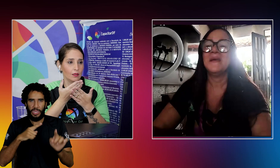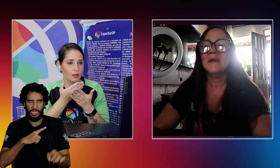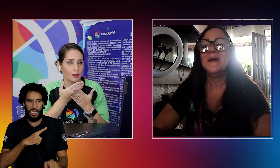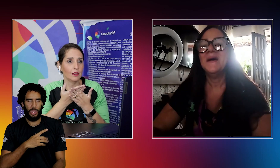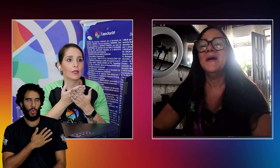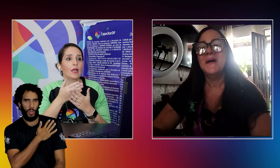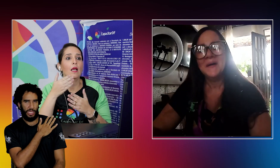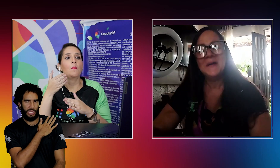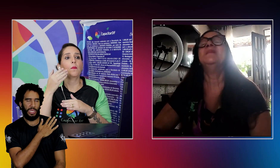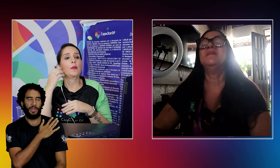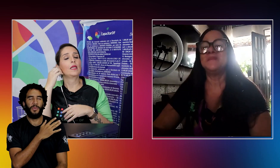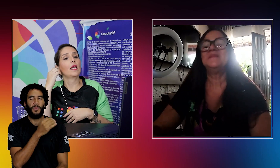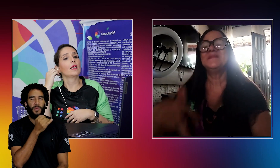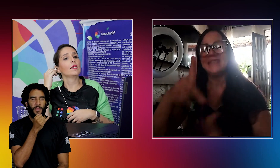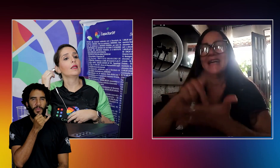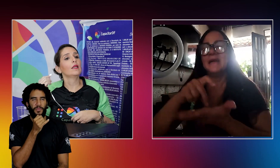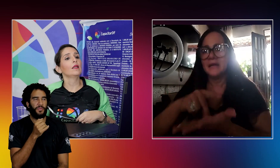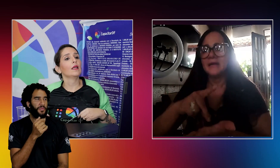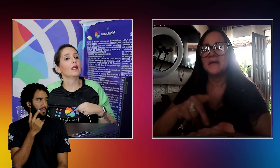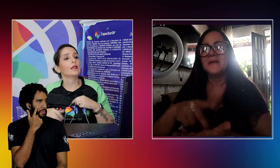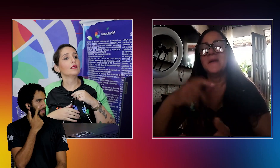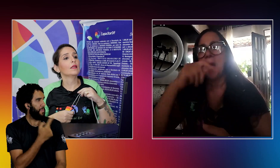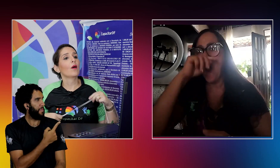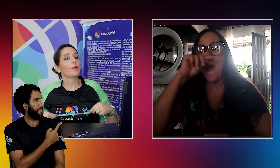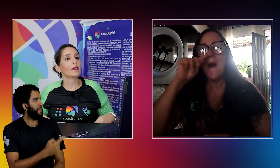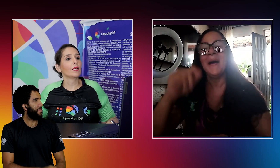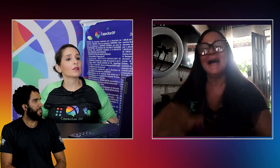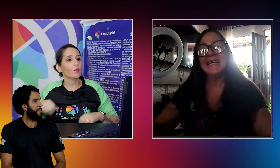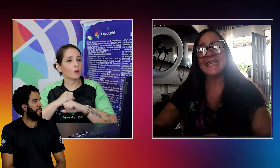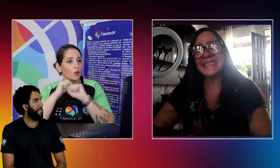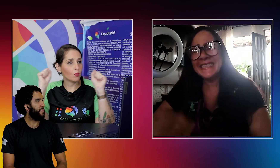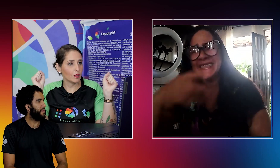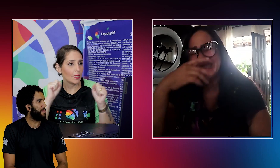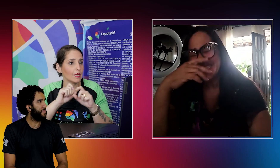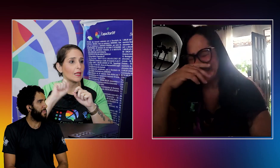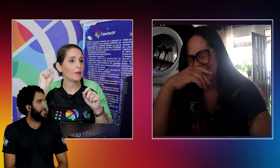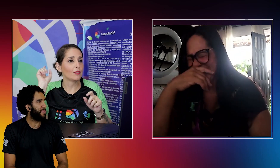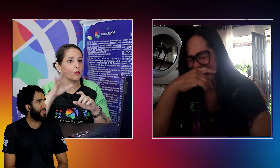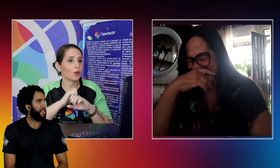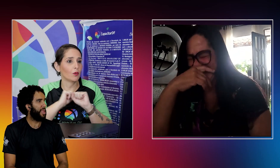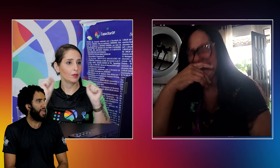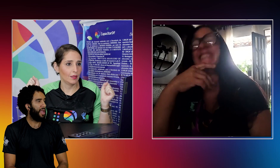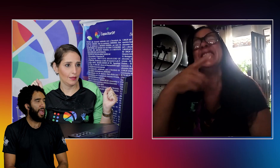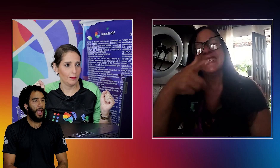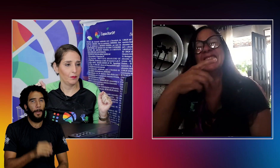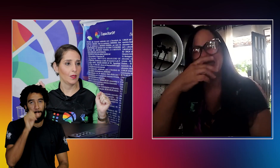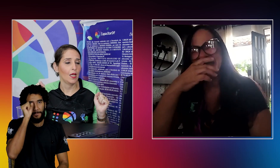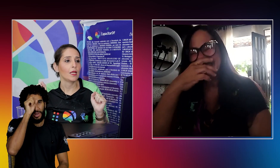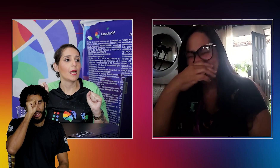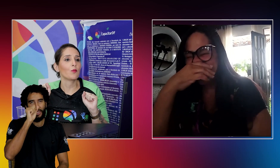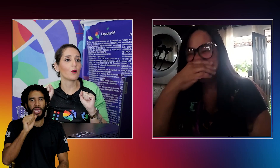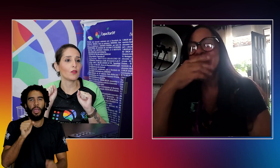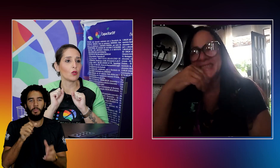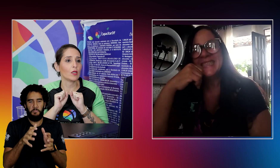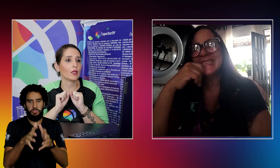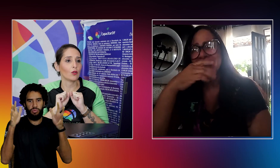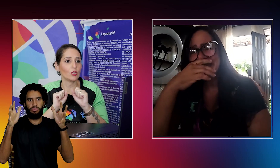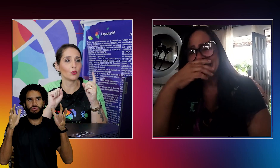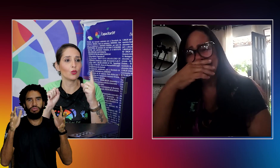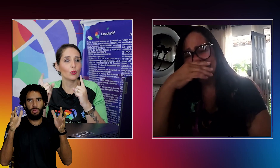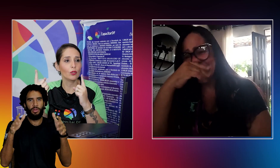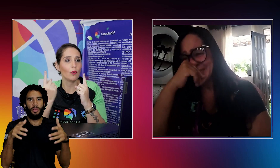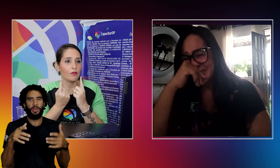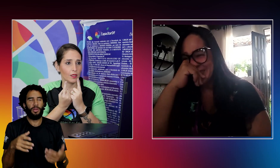aula e aí eles iam aprender sobre bombas, né? Lançamento de bombas. E